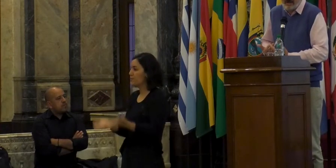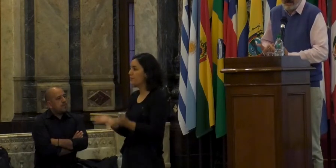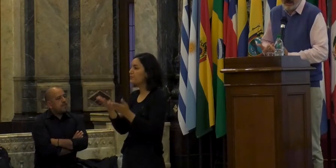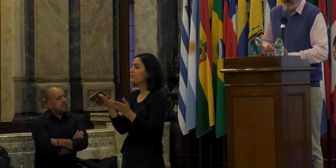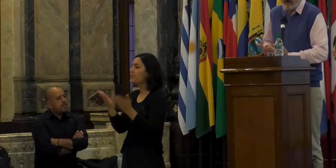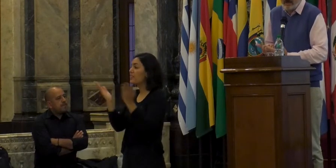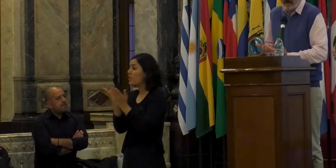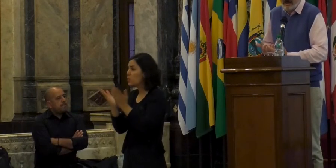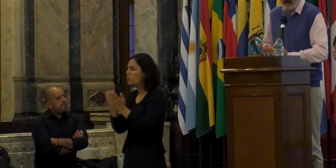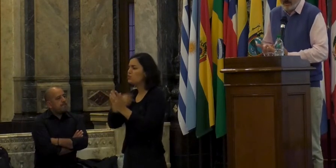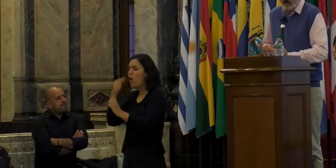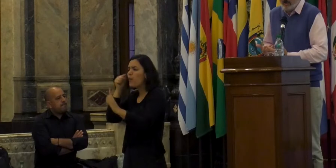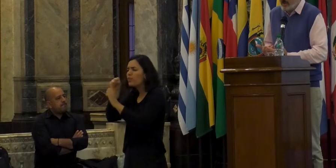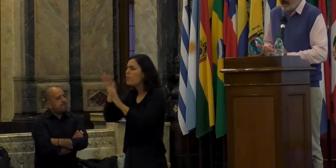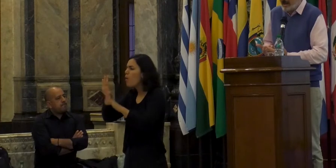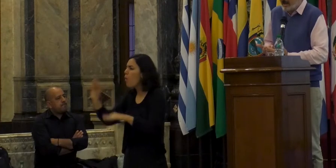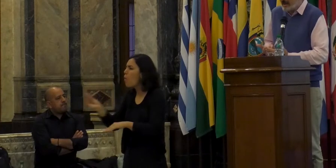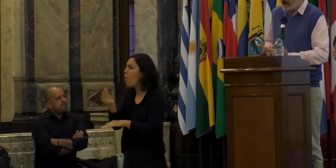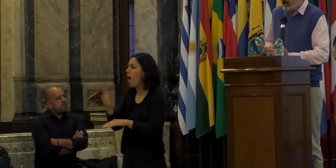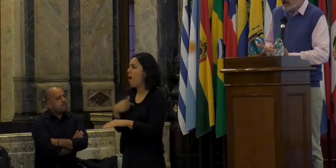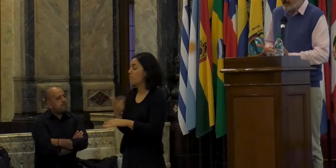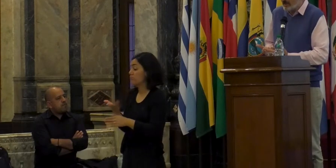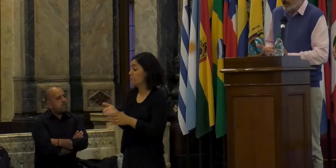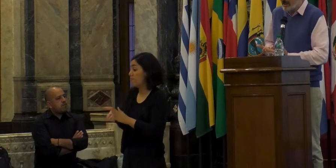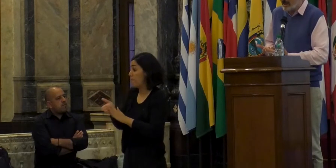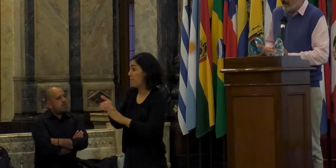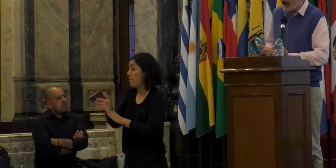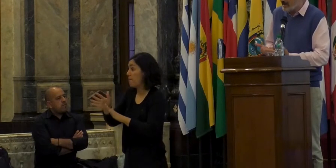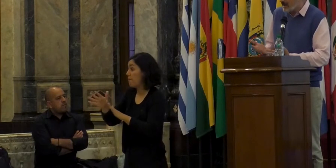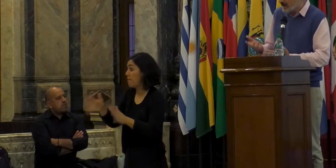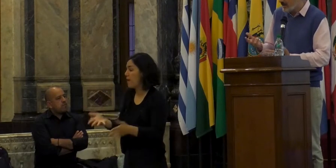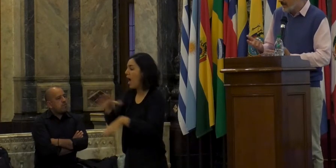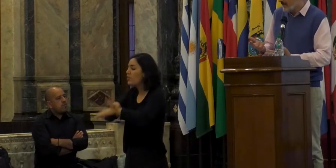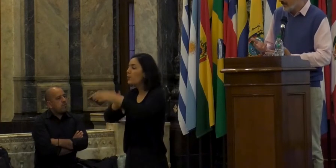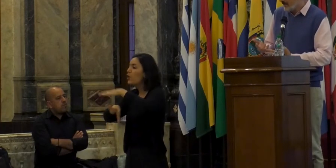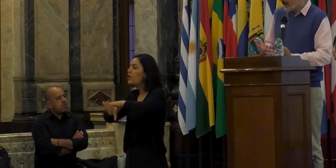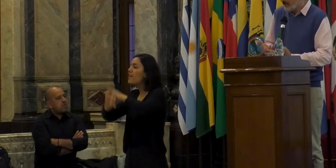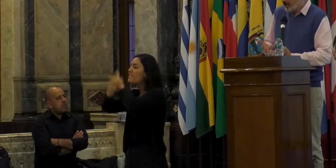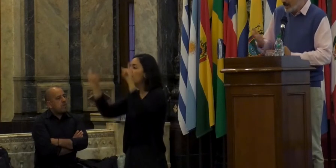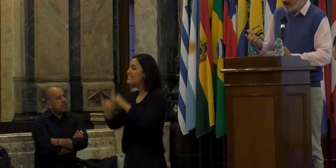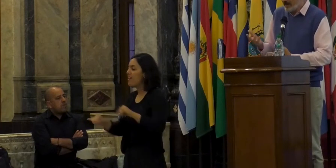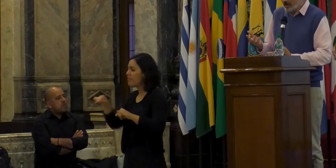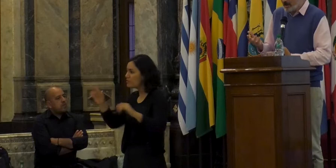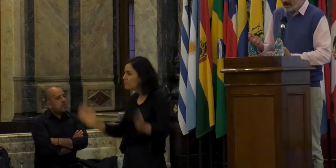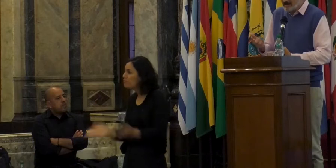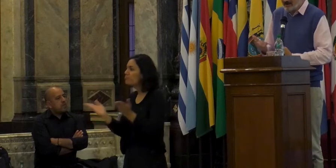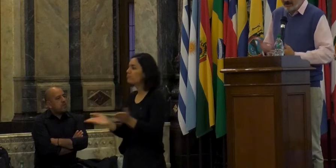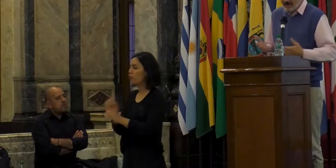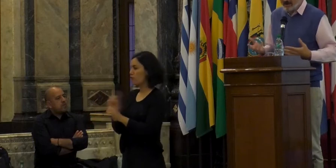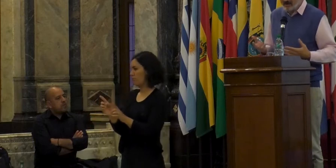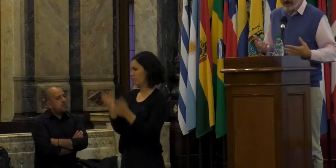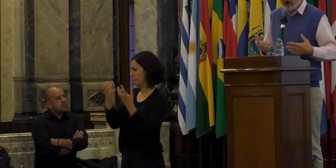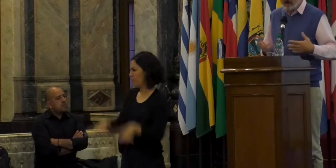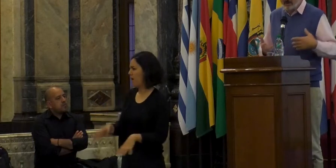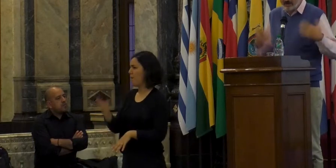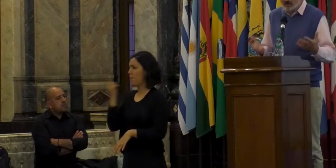que apunta o empuja en la dirección de una antropología de la felicidad. No voy a hablar de problemas. Los